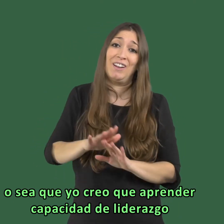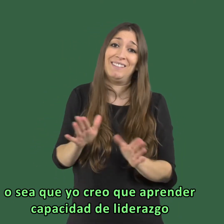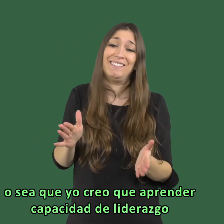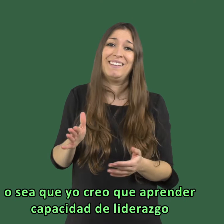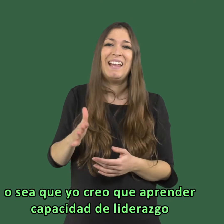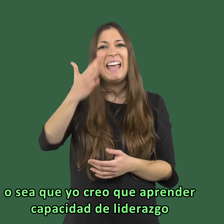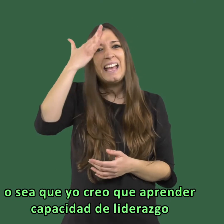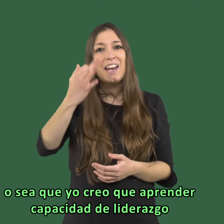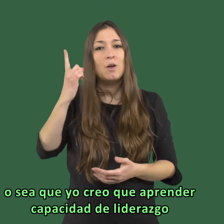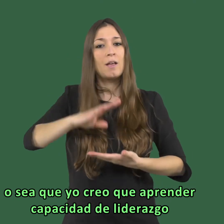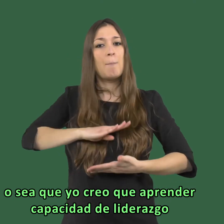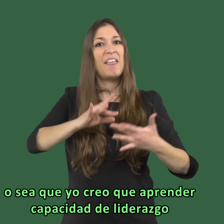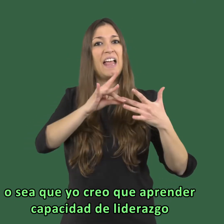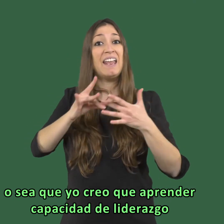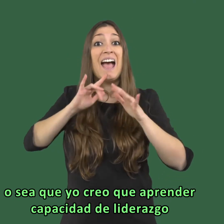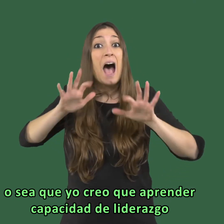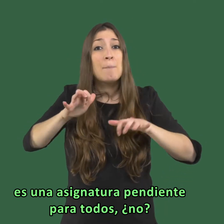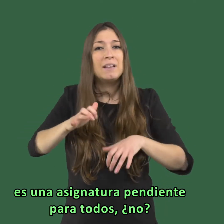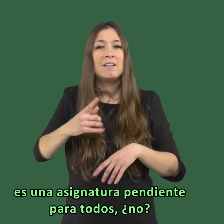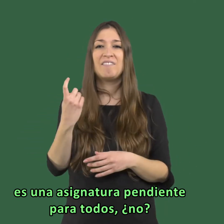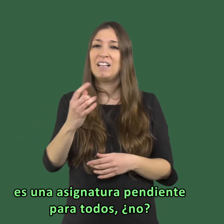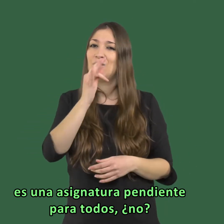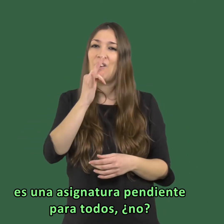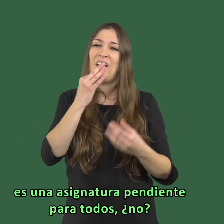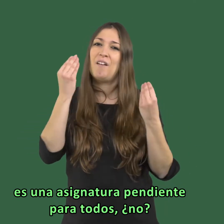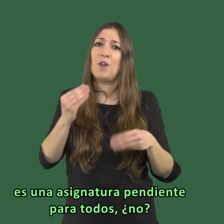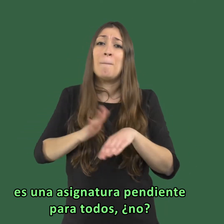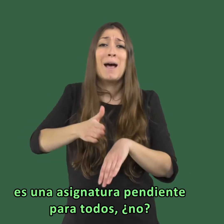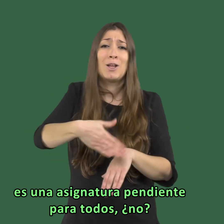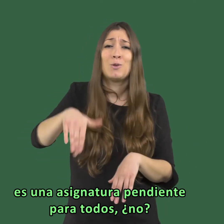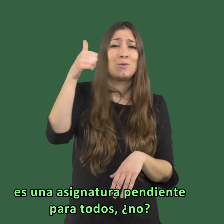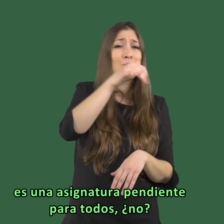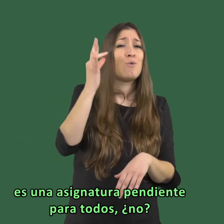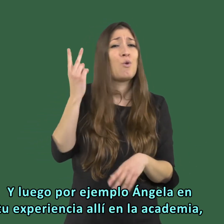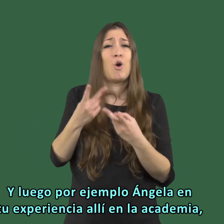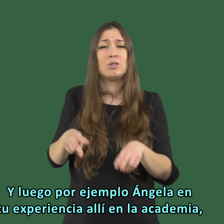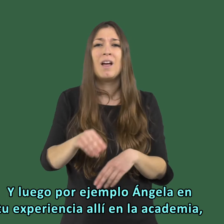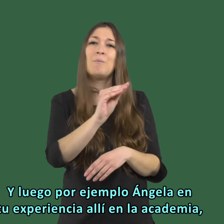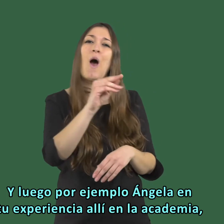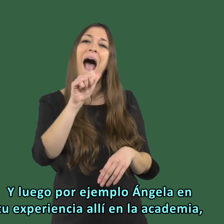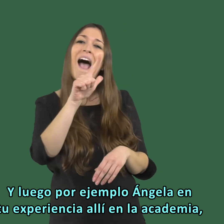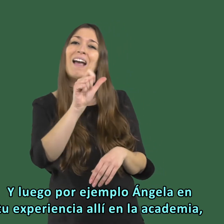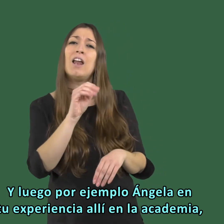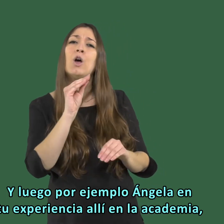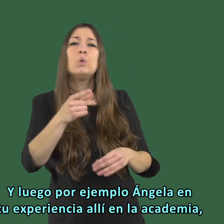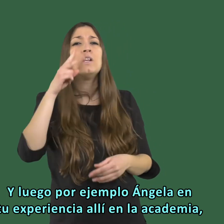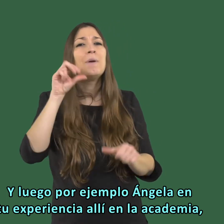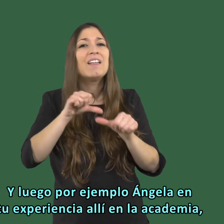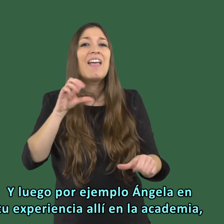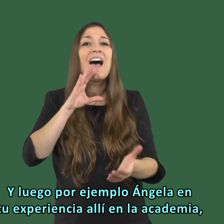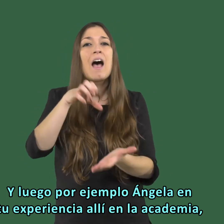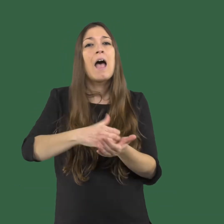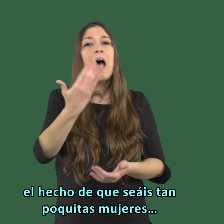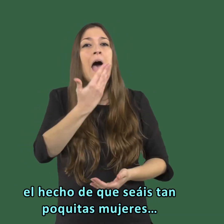sea que yo creo que aprender capacidad de liderazgo es una asignatura pendiente para todos, ¿no? Y luego, por ejemplo, Ángela, tu experiencia allí